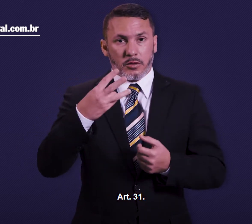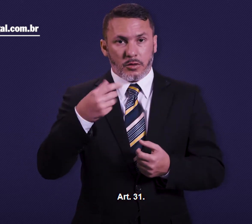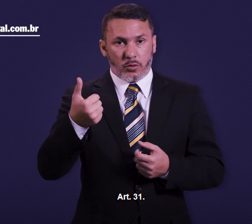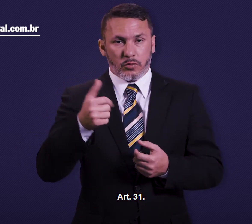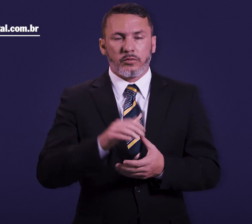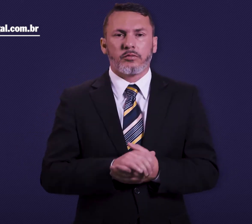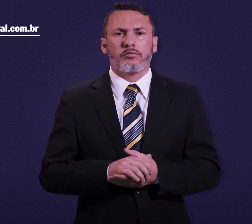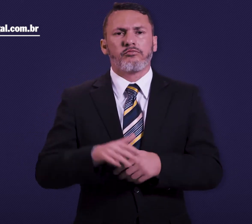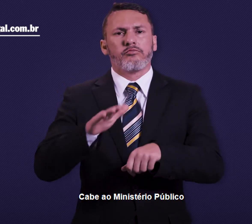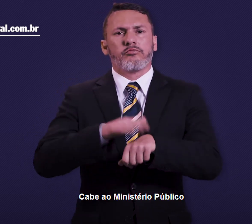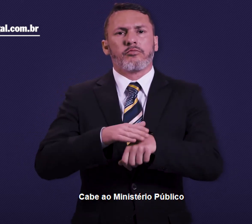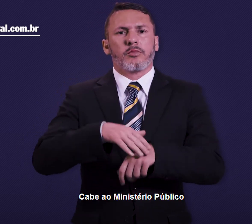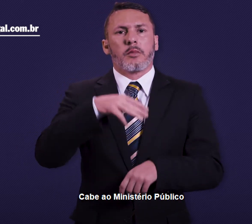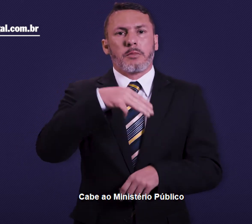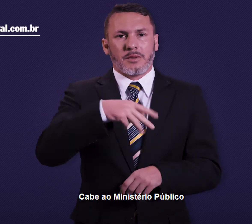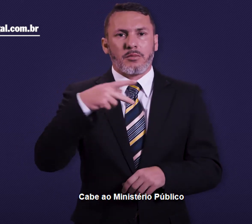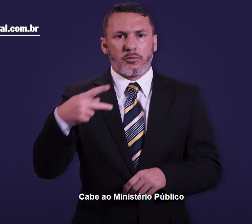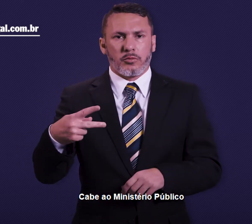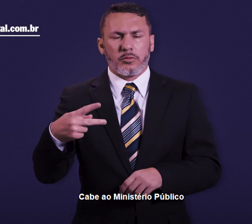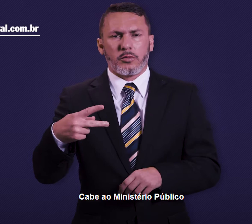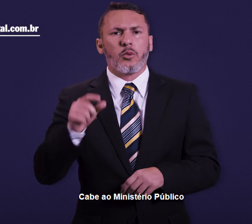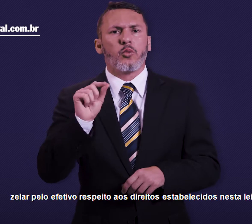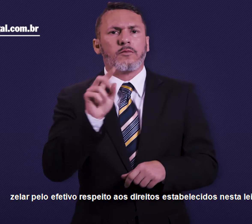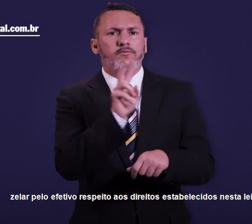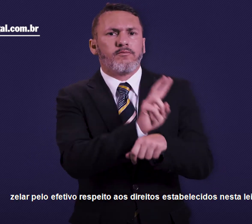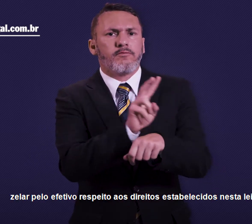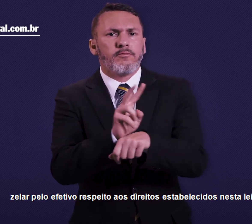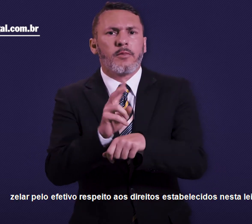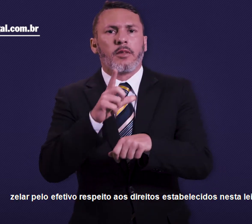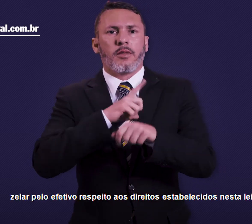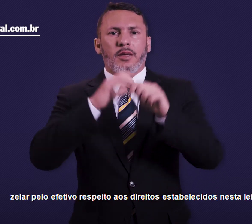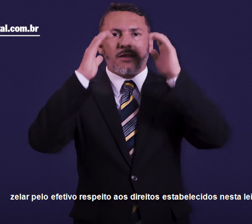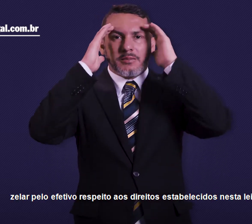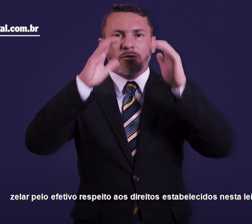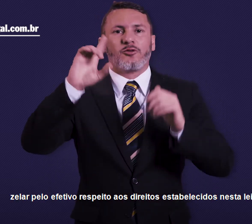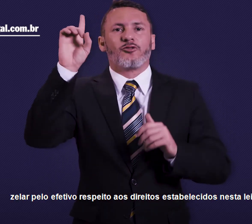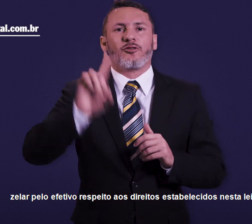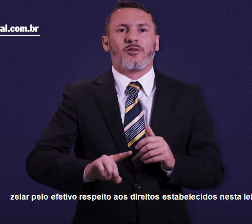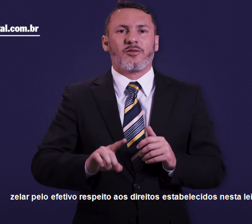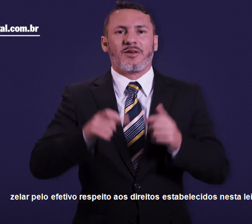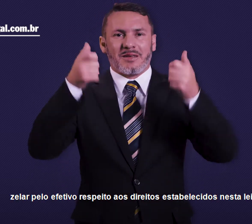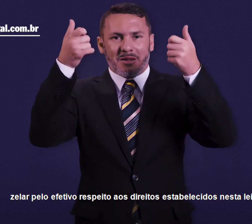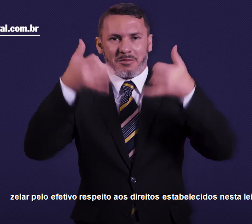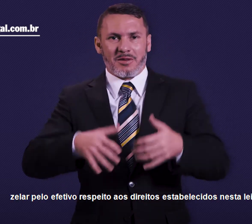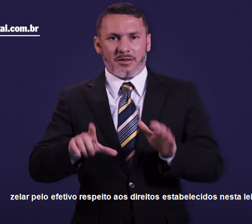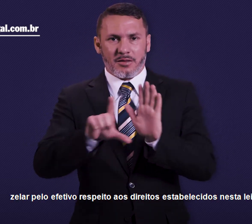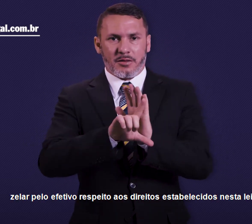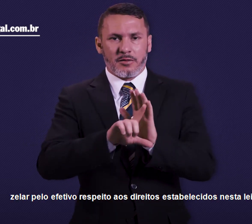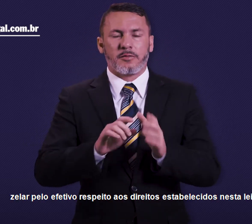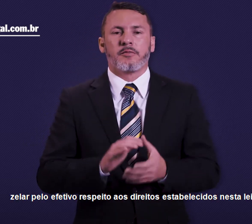31. Cabe ao Ministério Público zelar pelo efetivo respeito aos direitos estabelecidos nesta